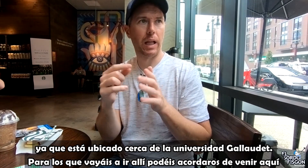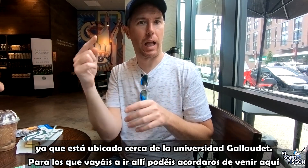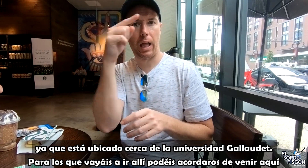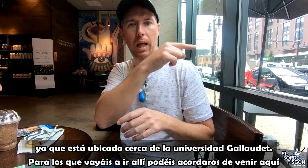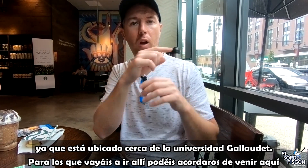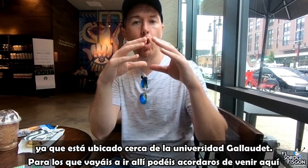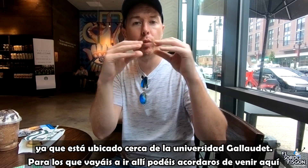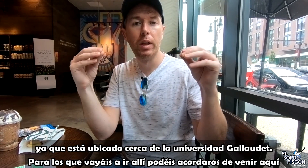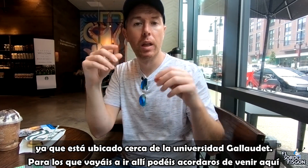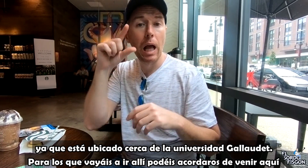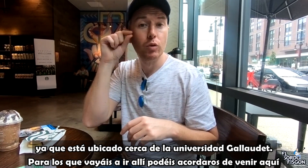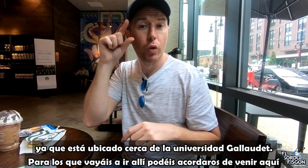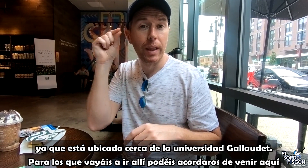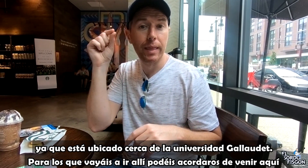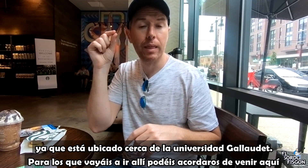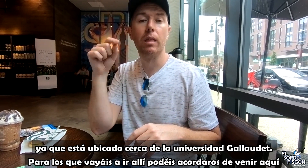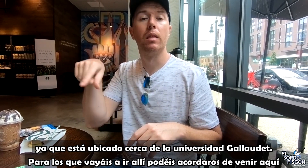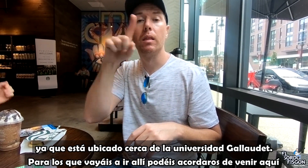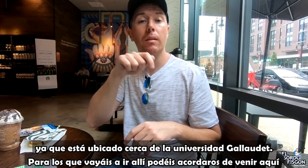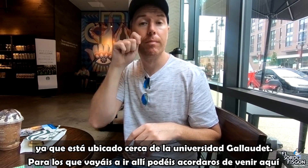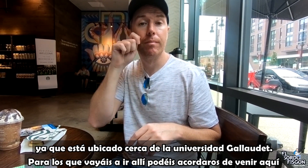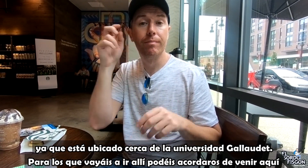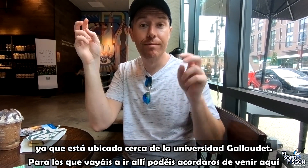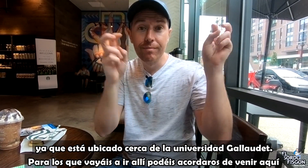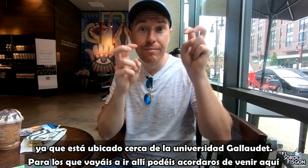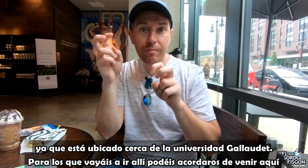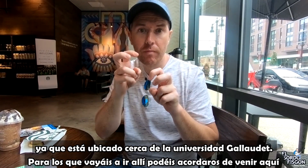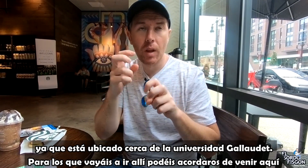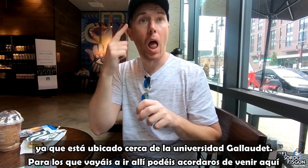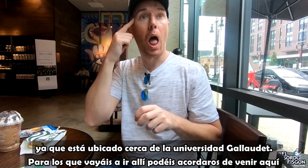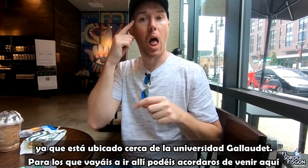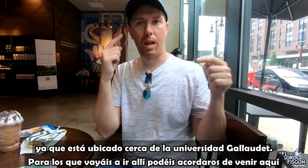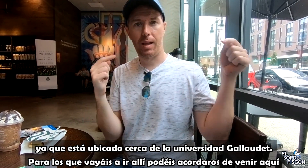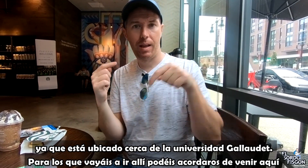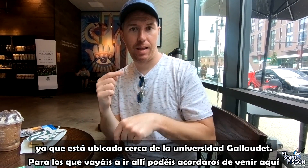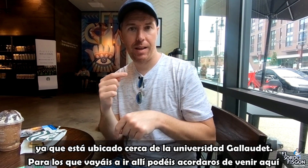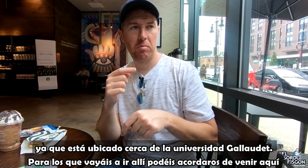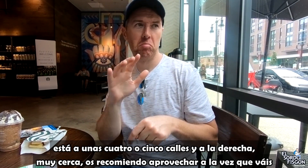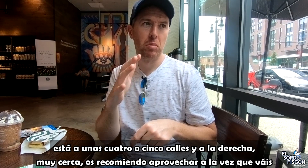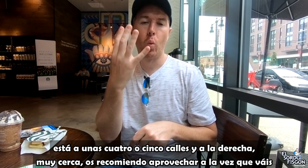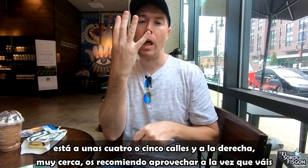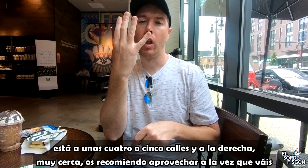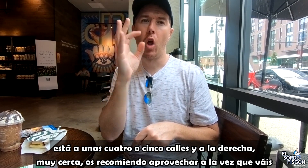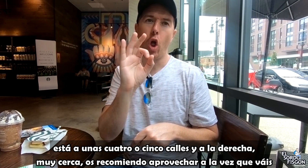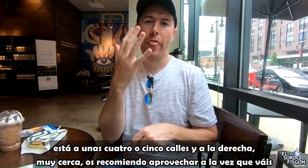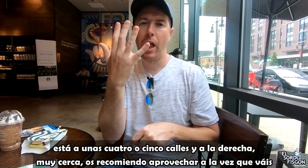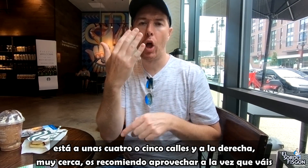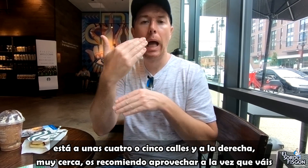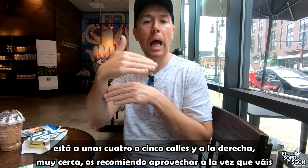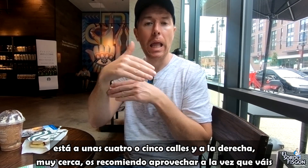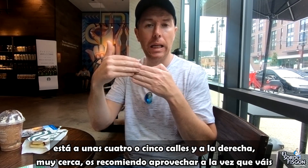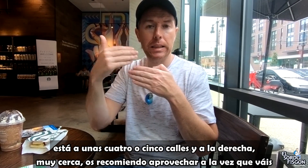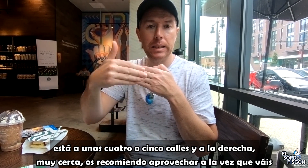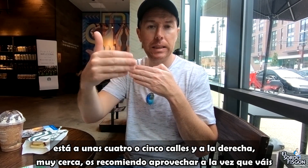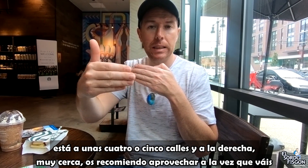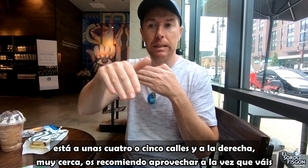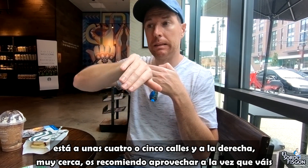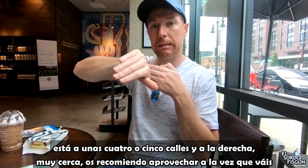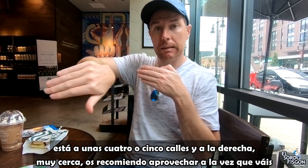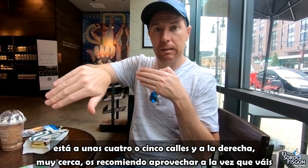que está ubicado cerca de la Universidad Gallaudet. Para los que vayáis ahí, podéis acordaros de venir aquí. Está a unas 4 o 5 calles y a la derecha,